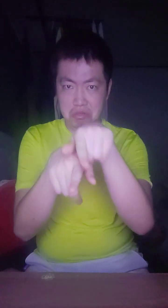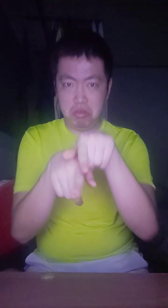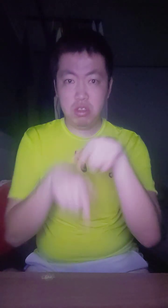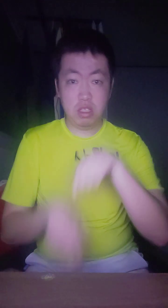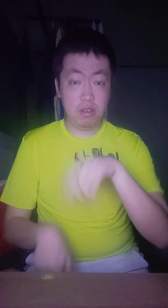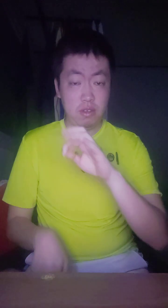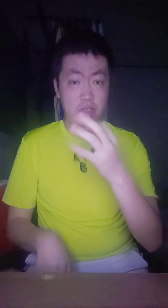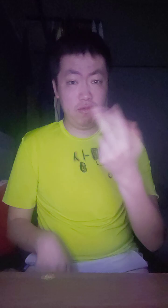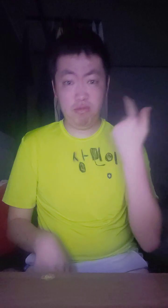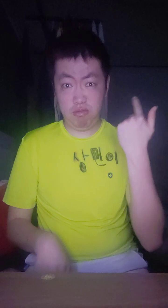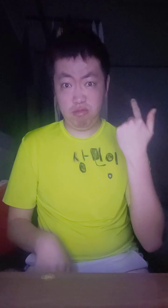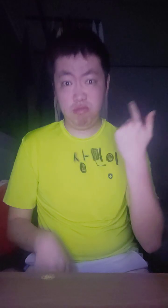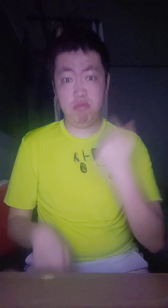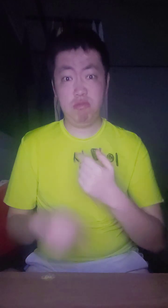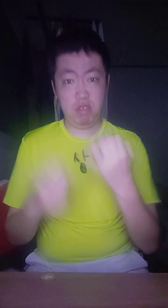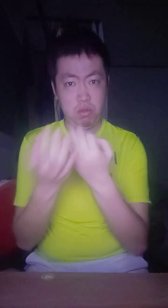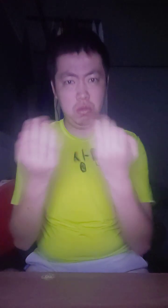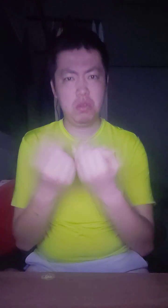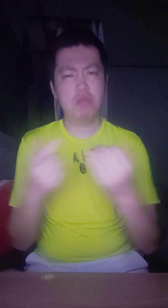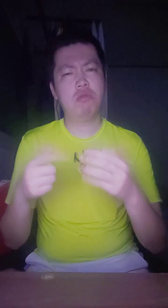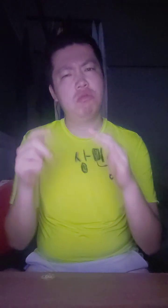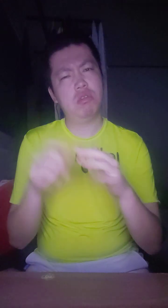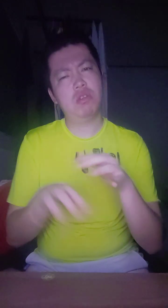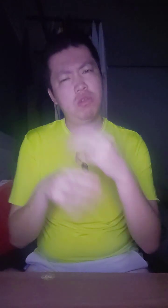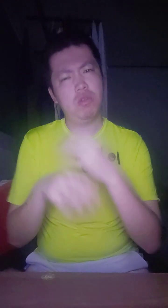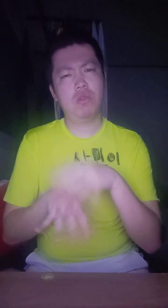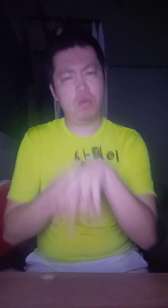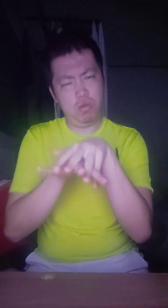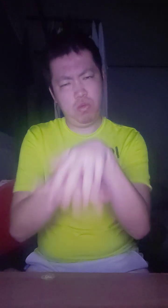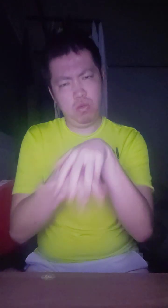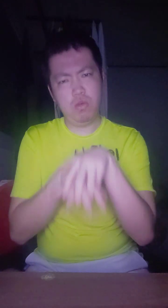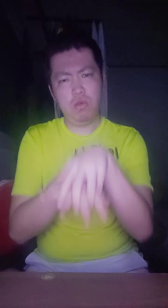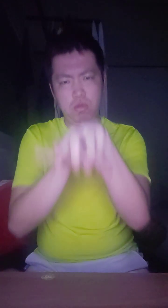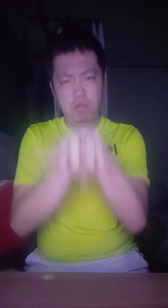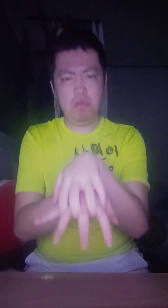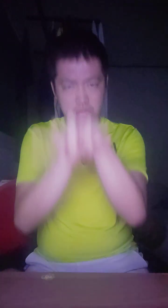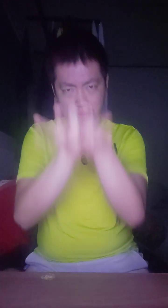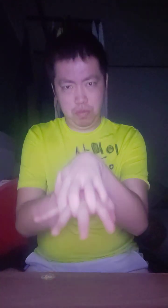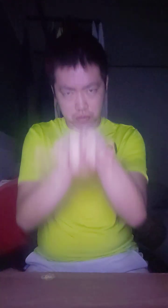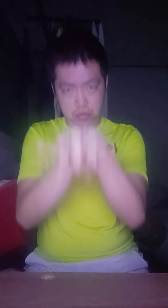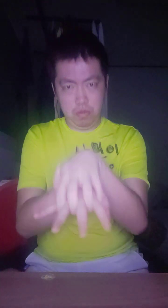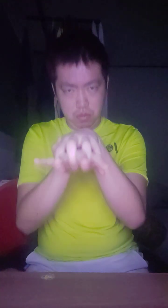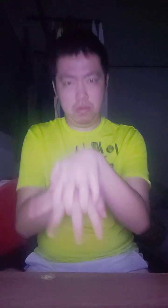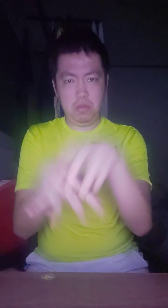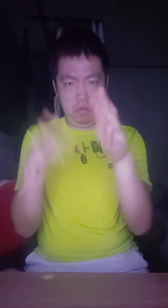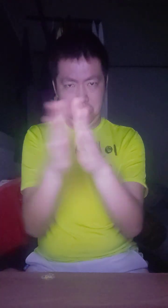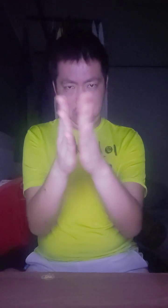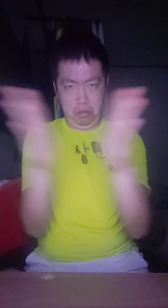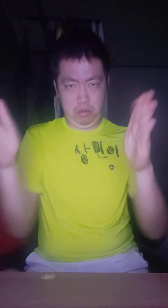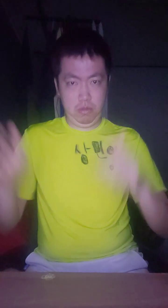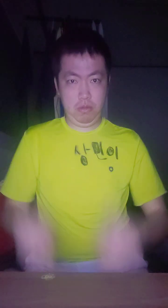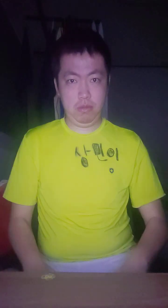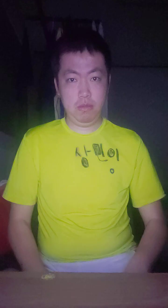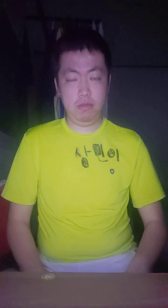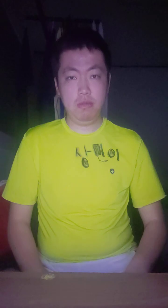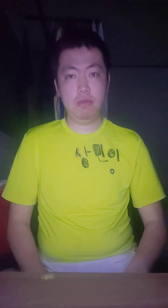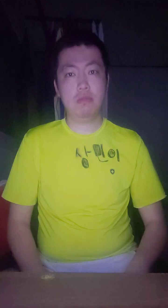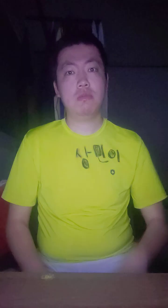뒤 남성은 축 늘어져 있는 한 여성을 끌고 나오더니 심폐소생술을 시작하는데요. 곧바로